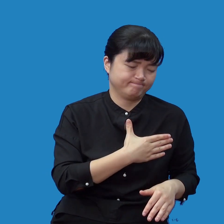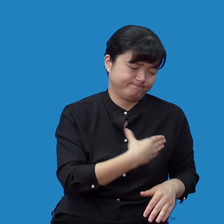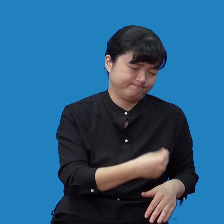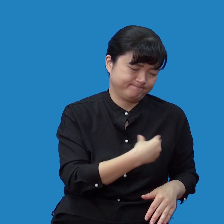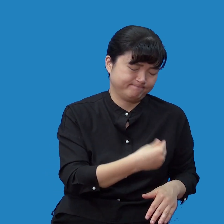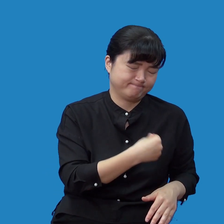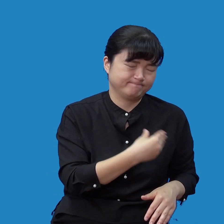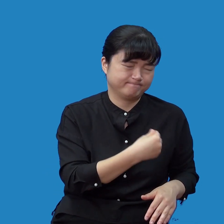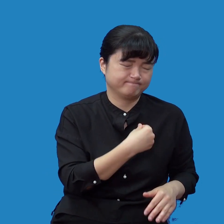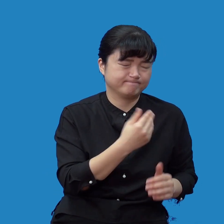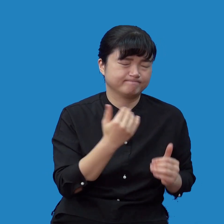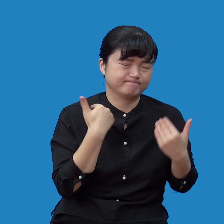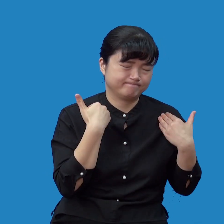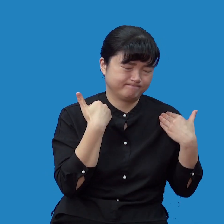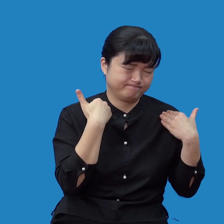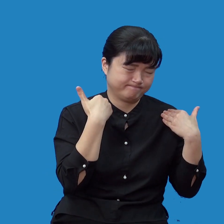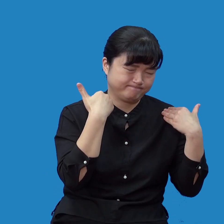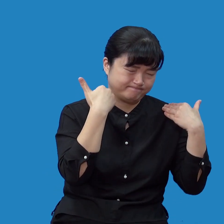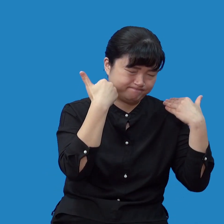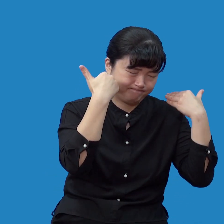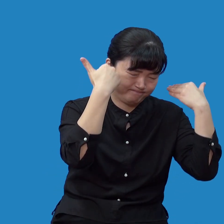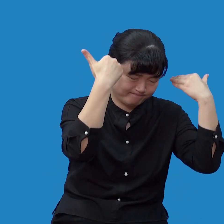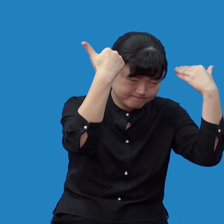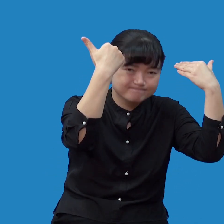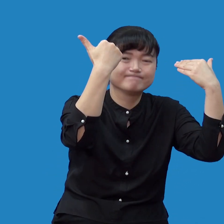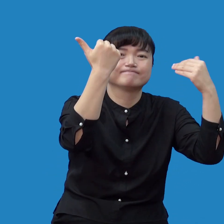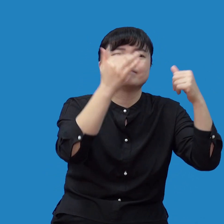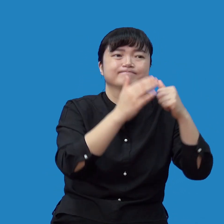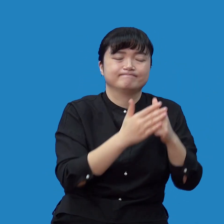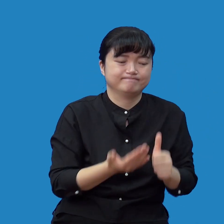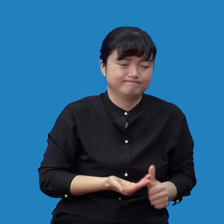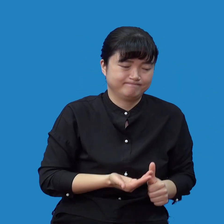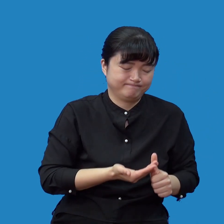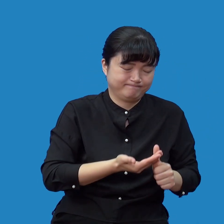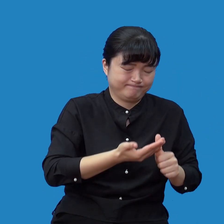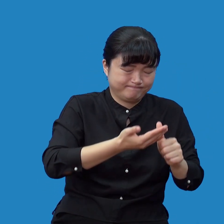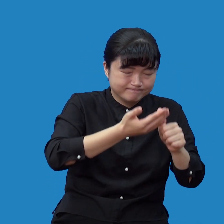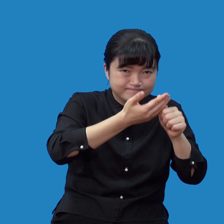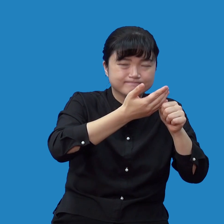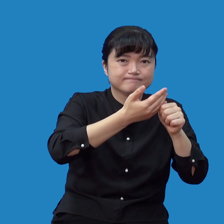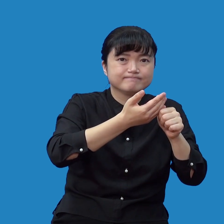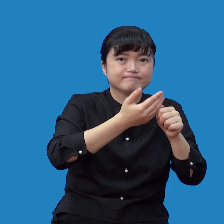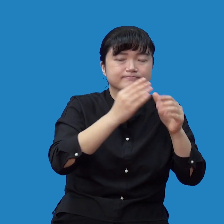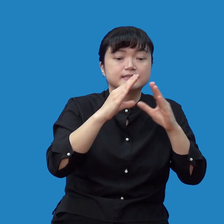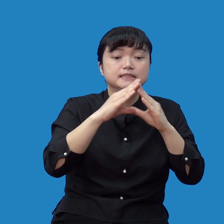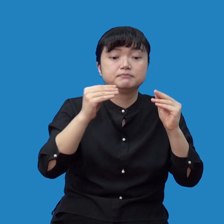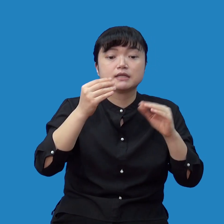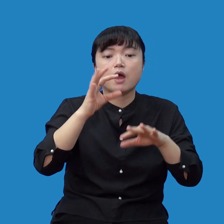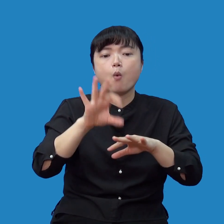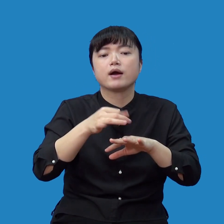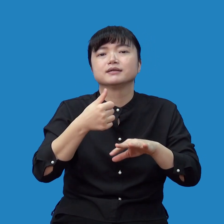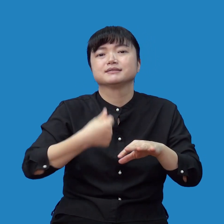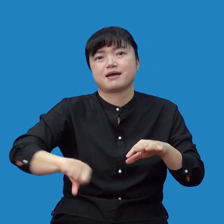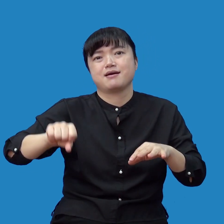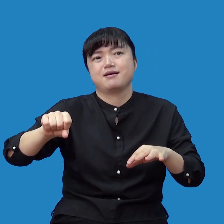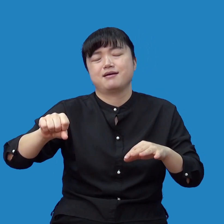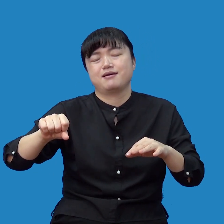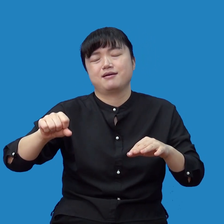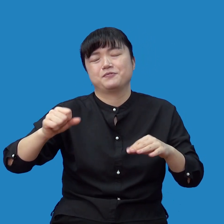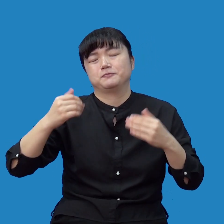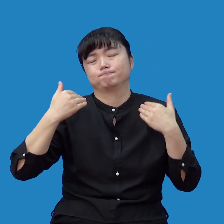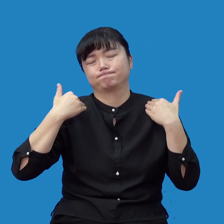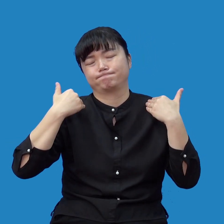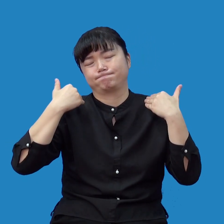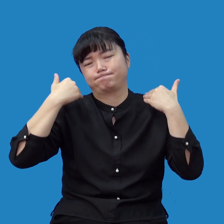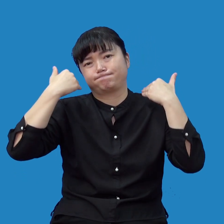그래서 친어머니의 품에서 젖을 뗄 때까지 양육받다가 그리고 이집트의 왕자로서 그렇게 성장하는데